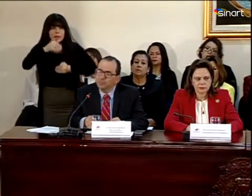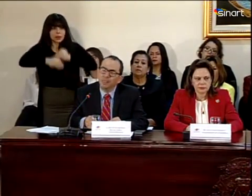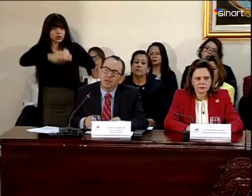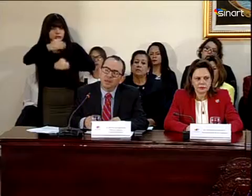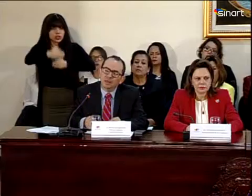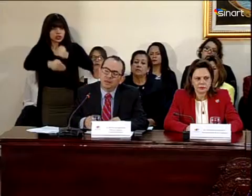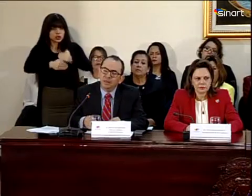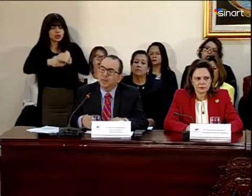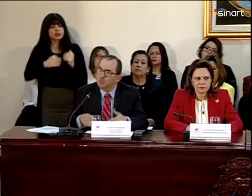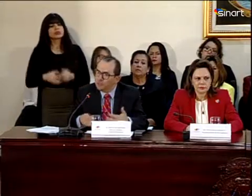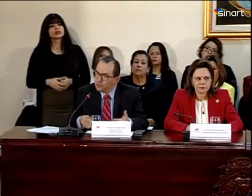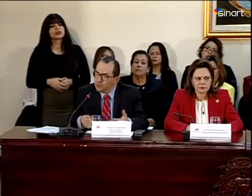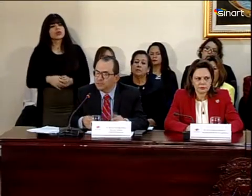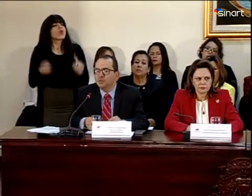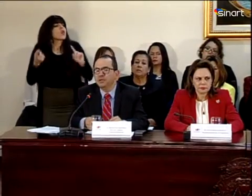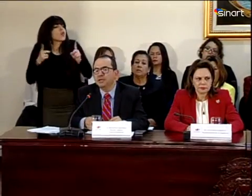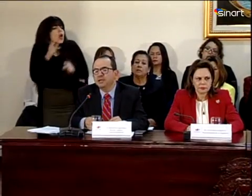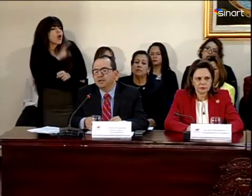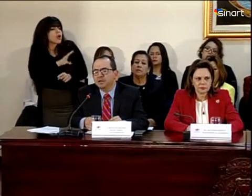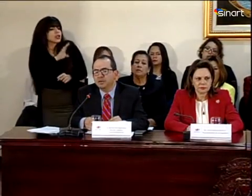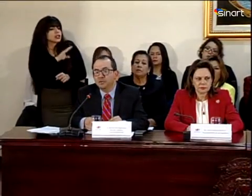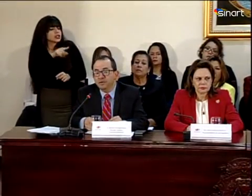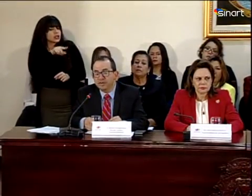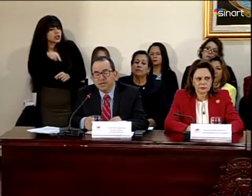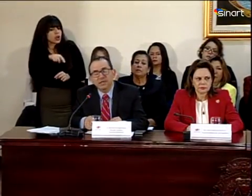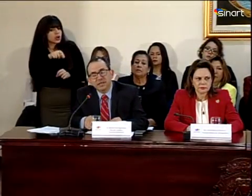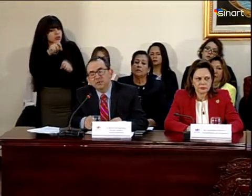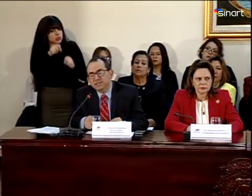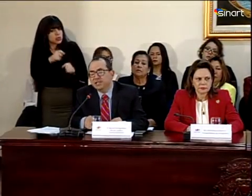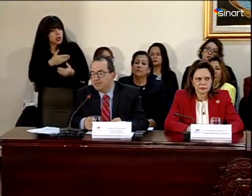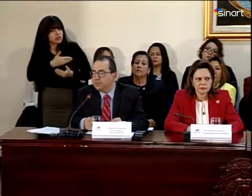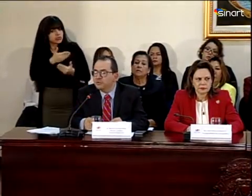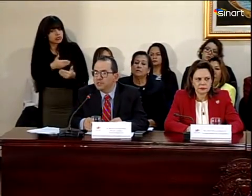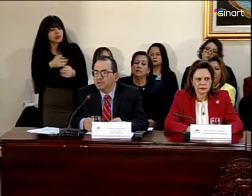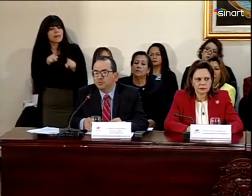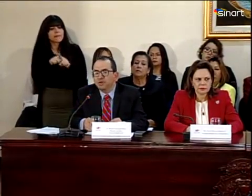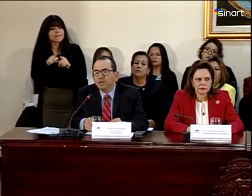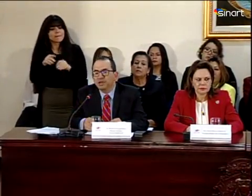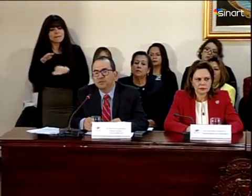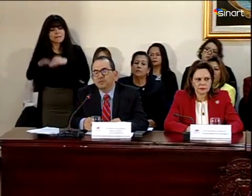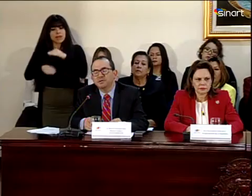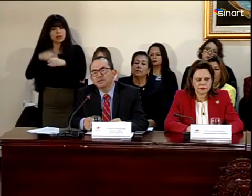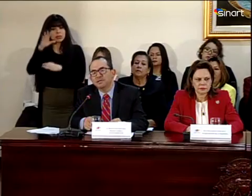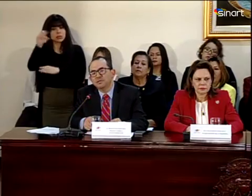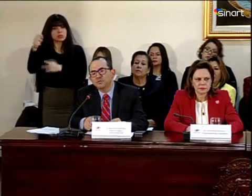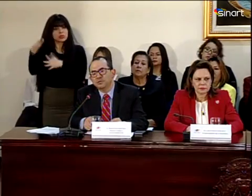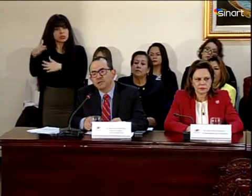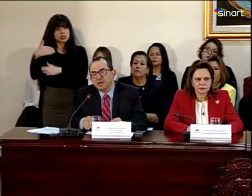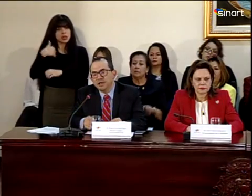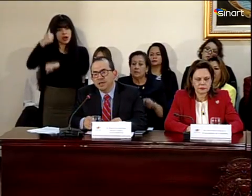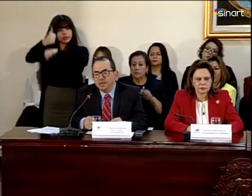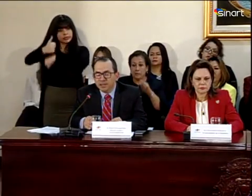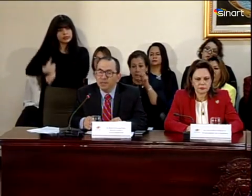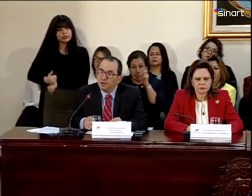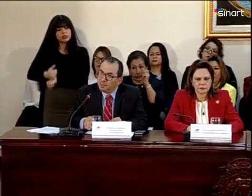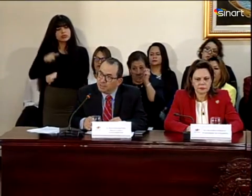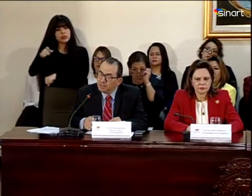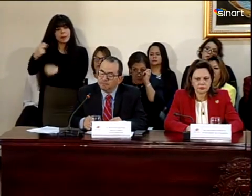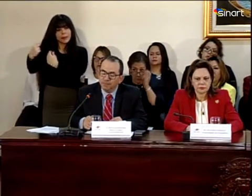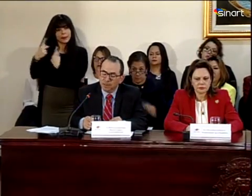procedimiento, en qué condiciones se podría ofrecer, y hay una serie de pasos ya dados por la Caja Costarricense de Seguro Social